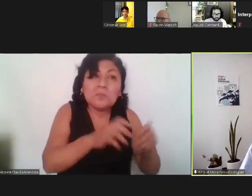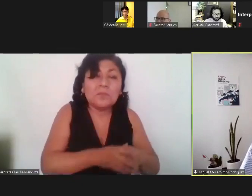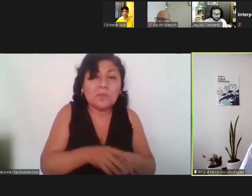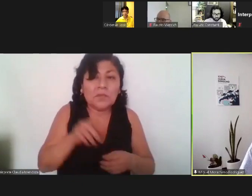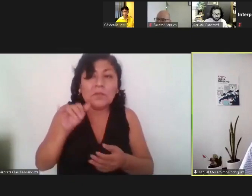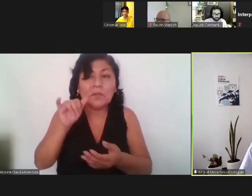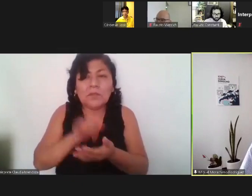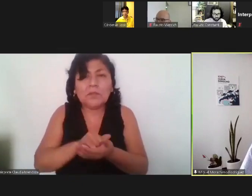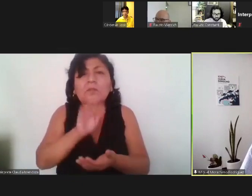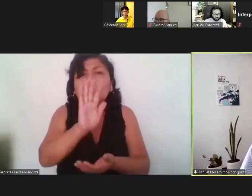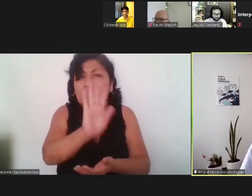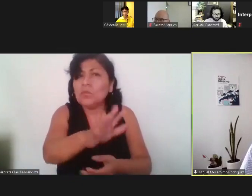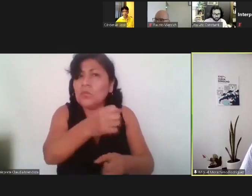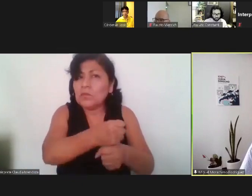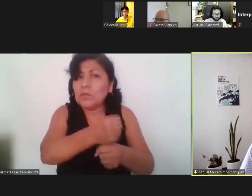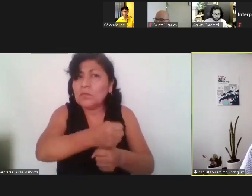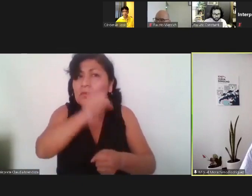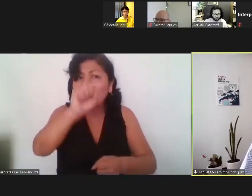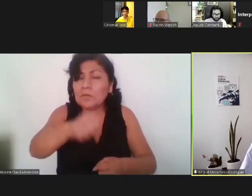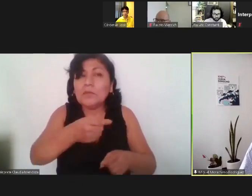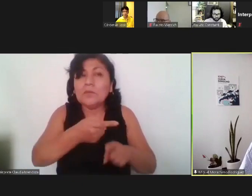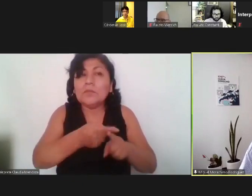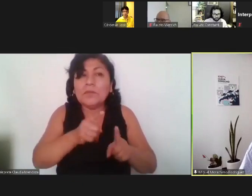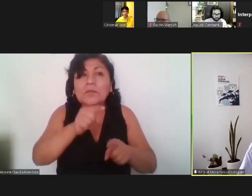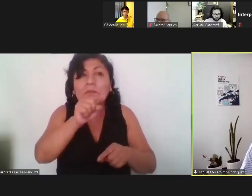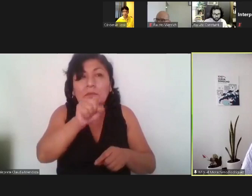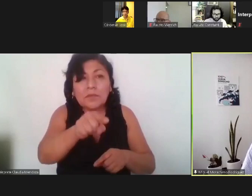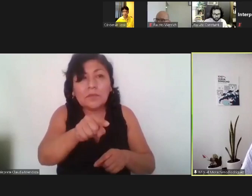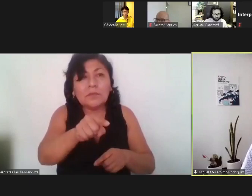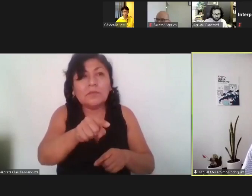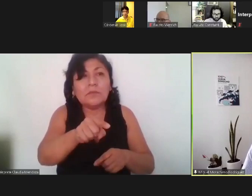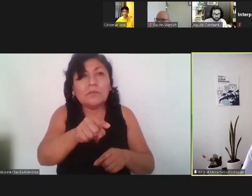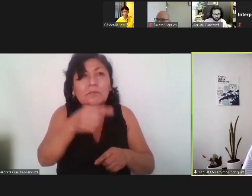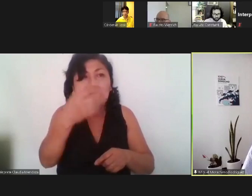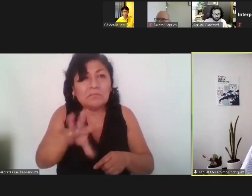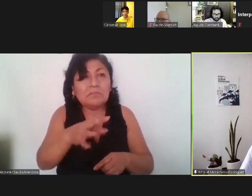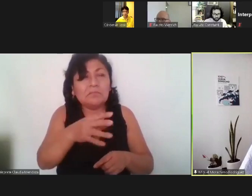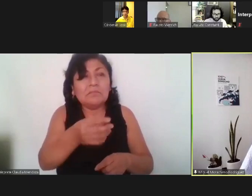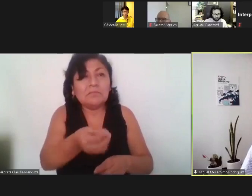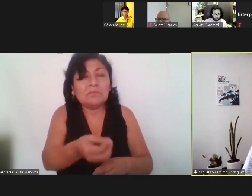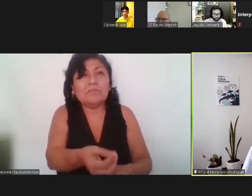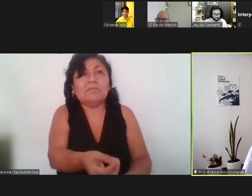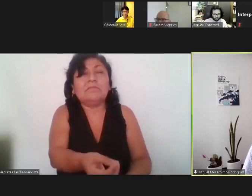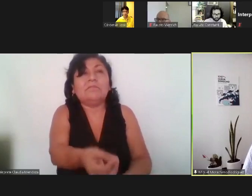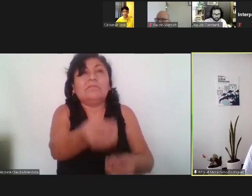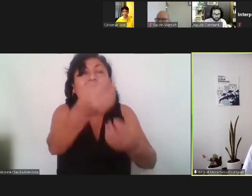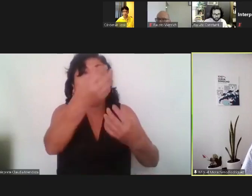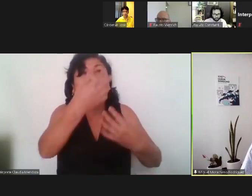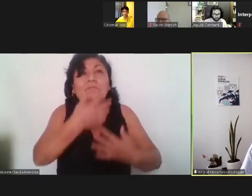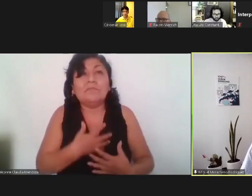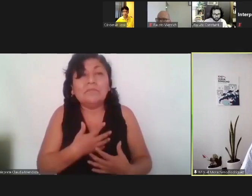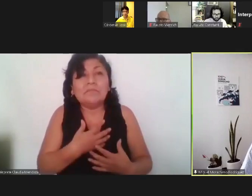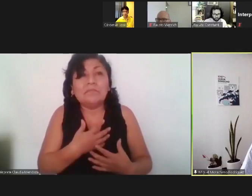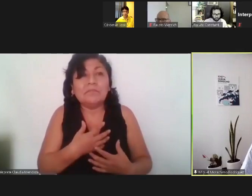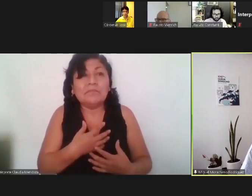muchos de su sustento, encuentran en las licencias más bien un vehículo para hacer más conocida su obra